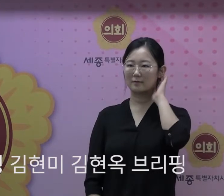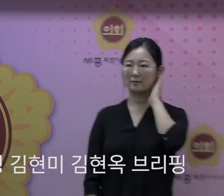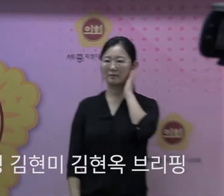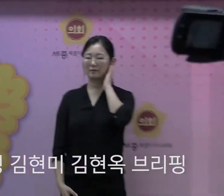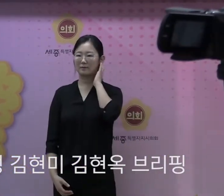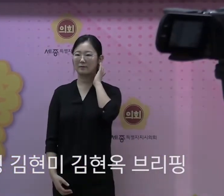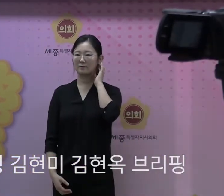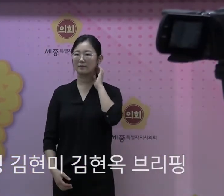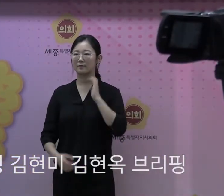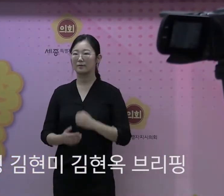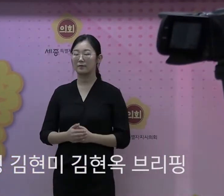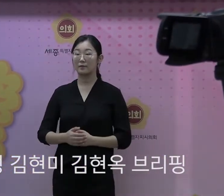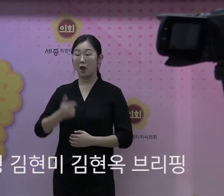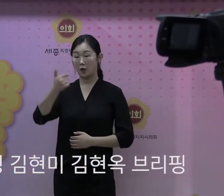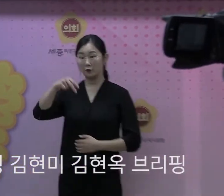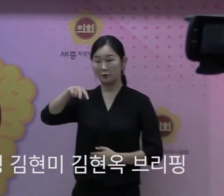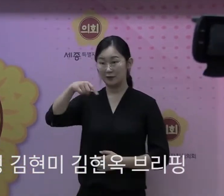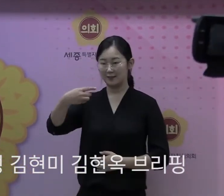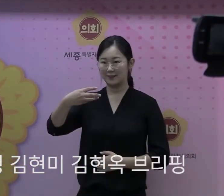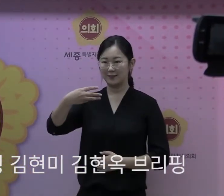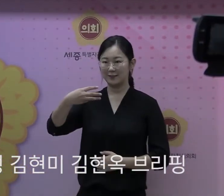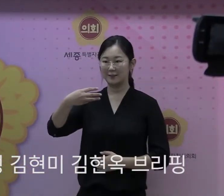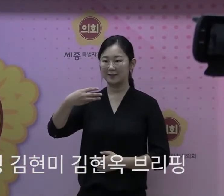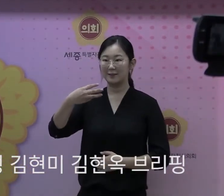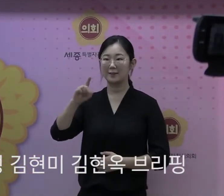포커스 뉴스라는 책임입니다.